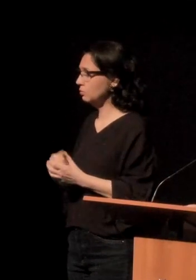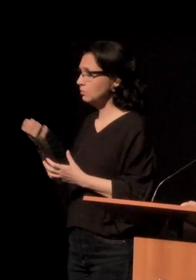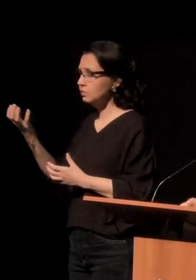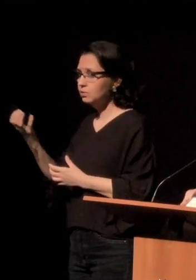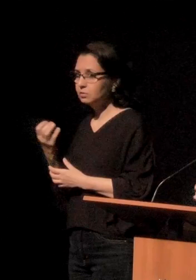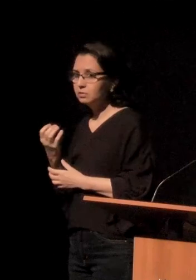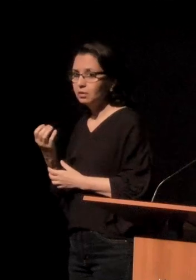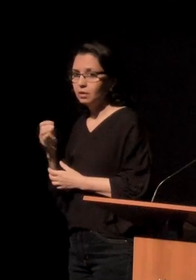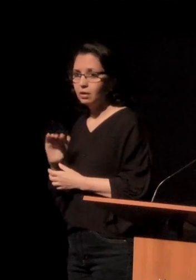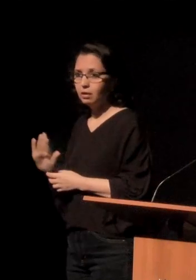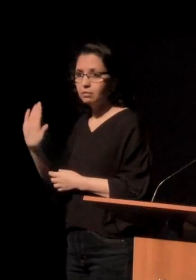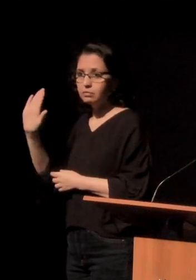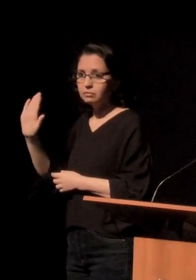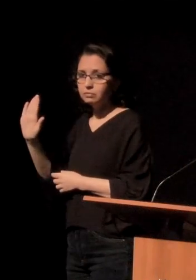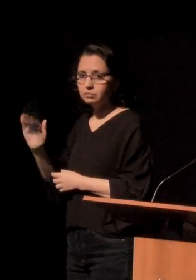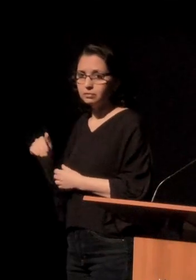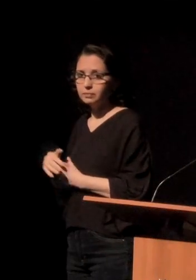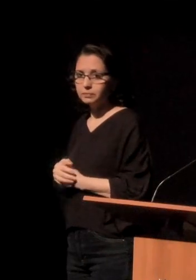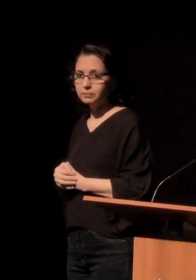não